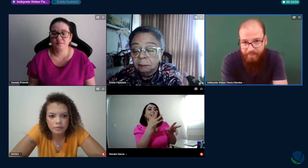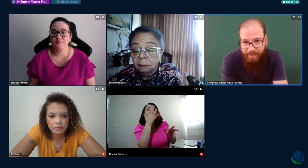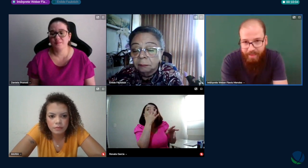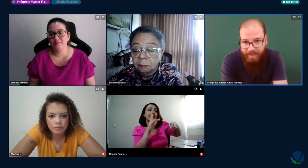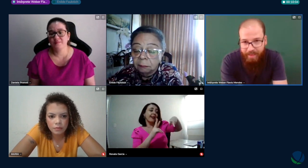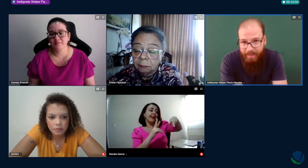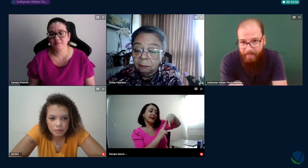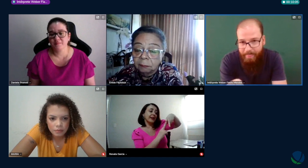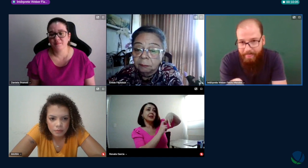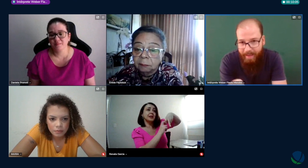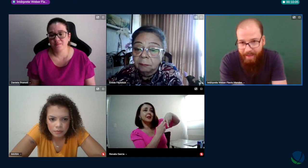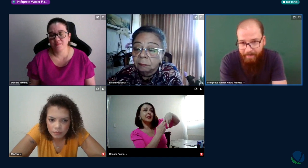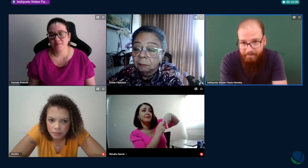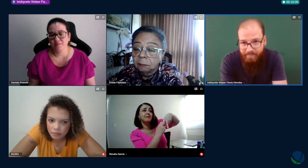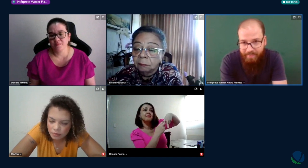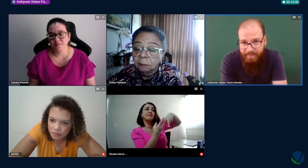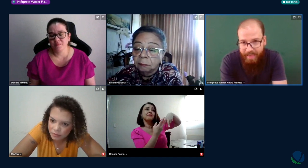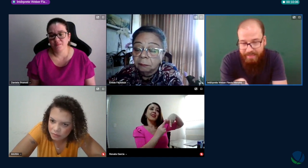sinal